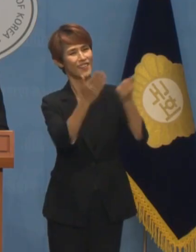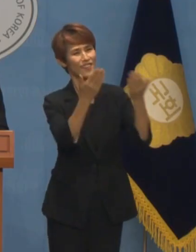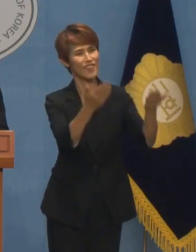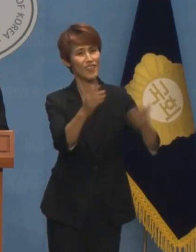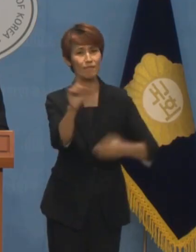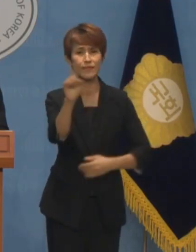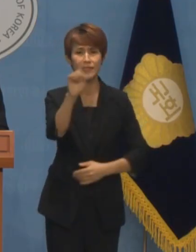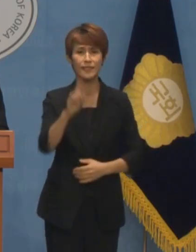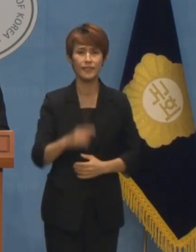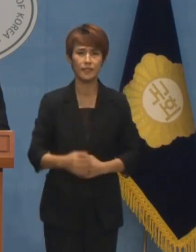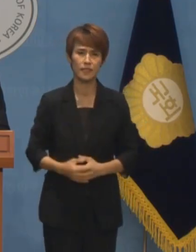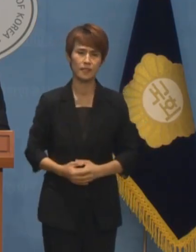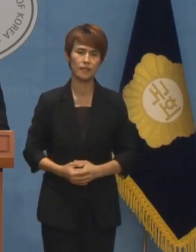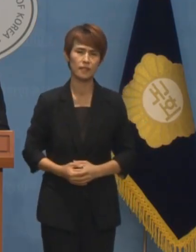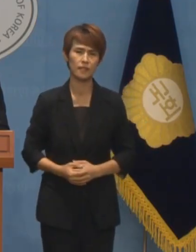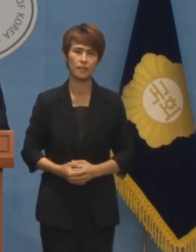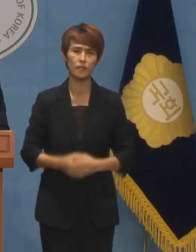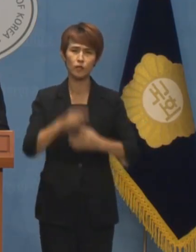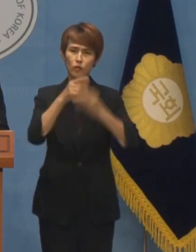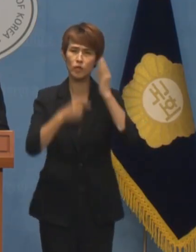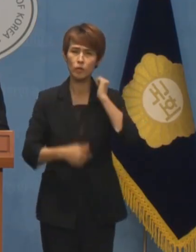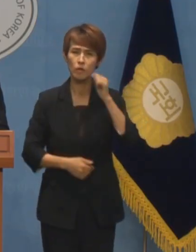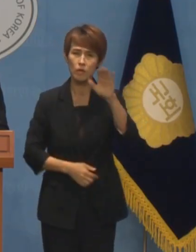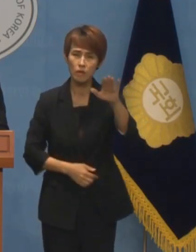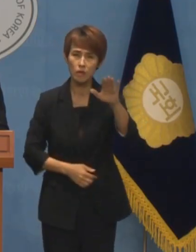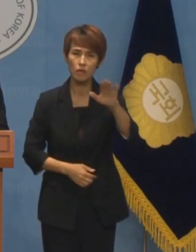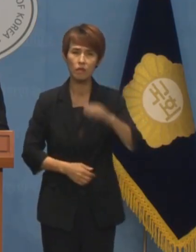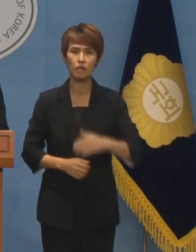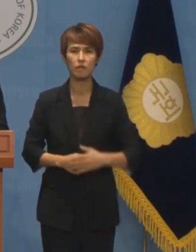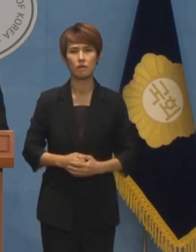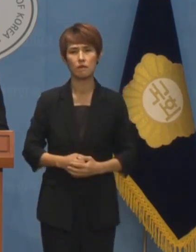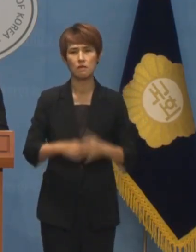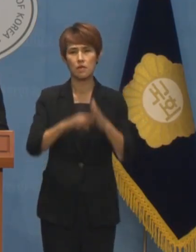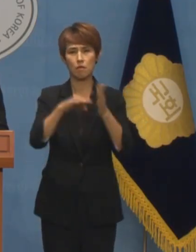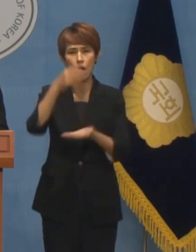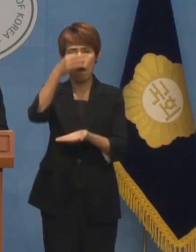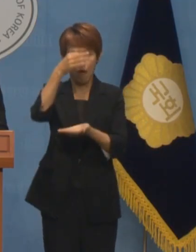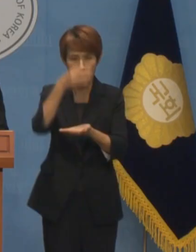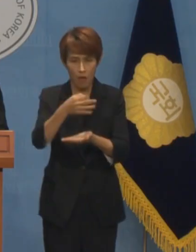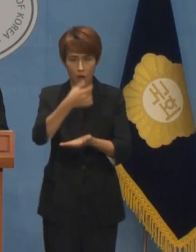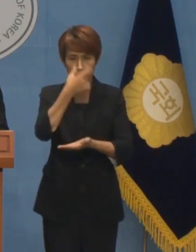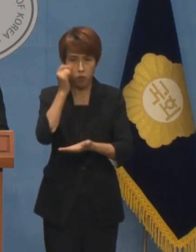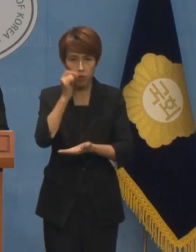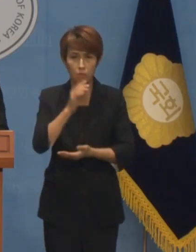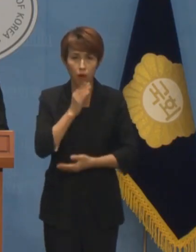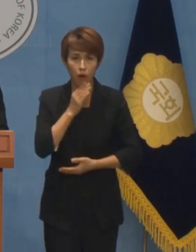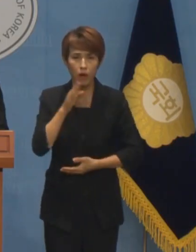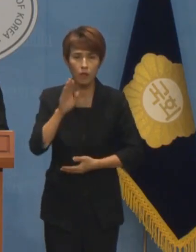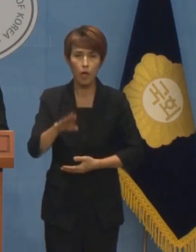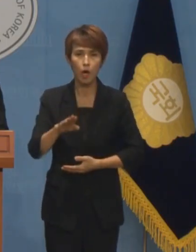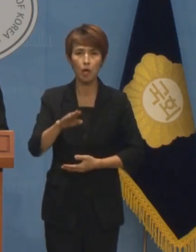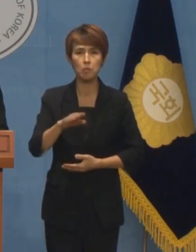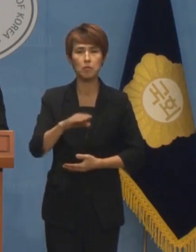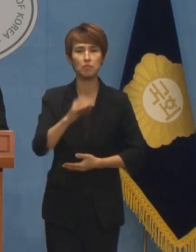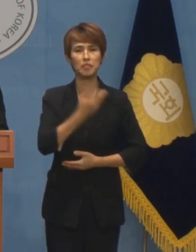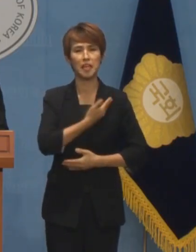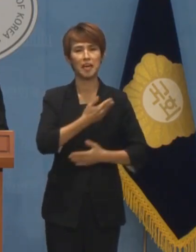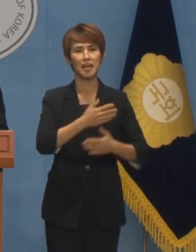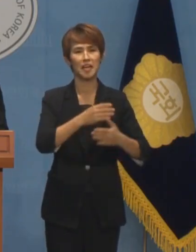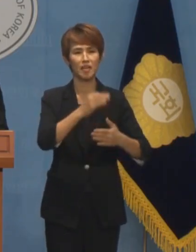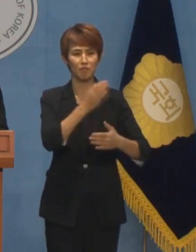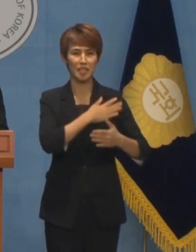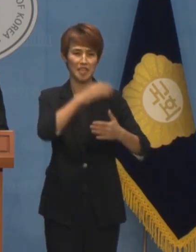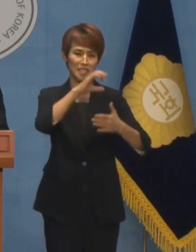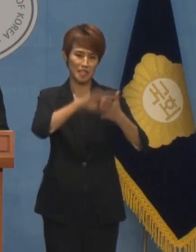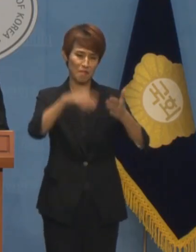노릇입니다. 윤석열 대통령은 3연속 세수결손 경보가 울리는데도 대책 없이 부자 감세를 밀어붙이는